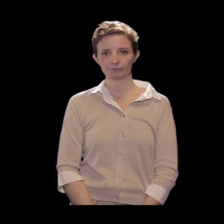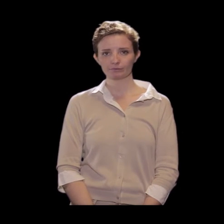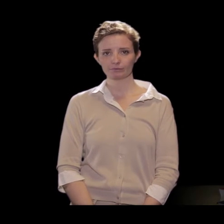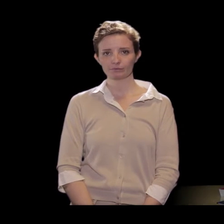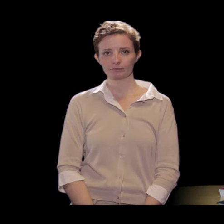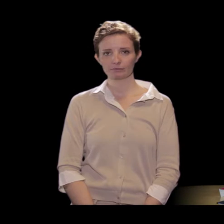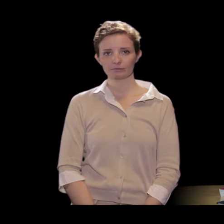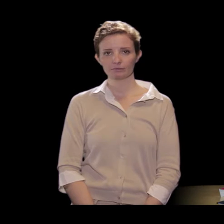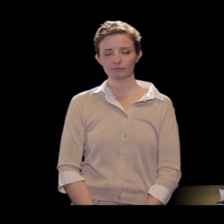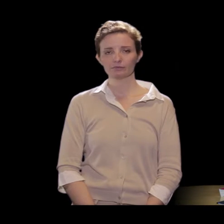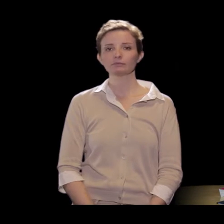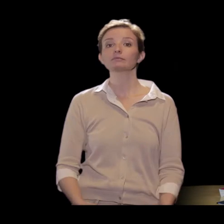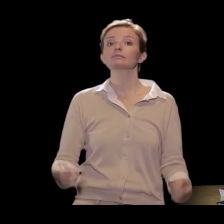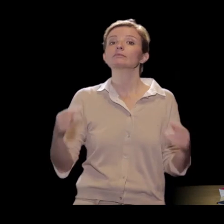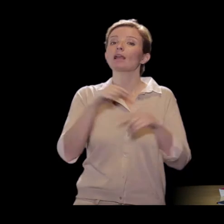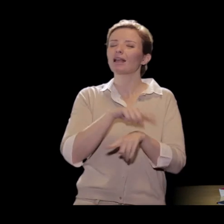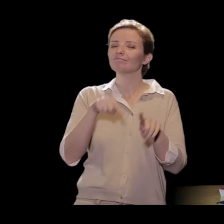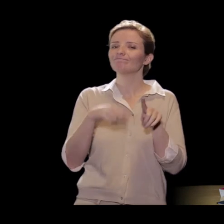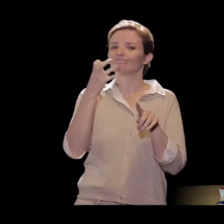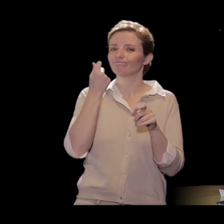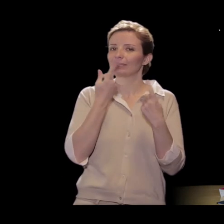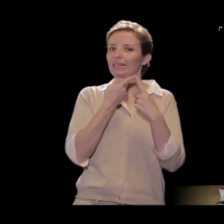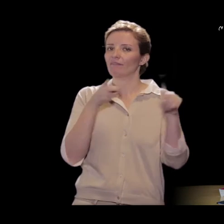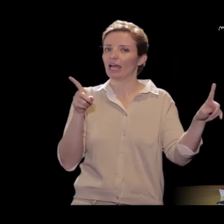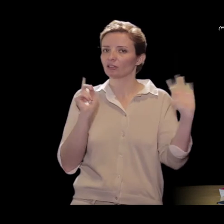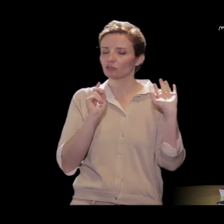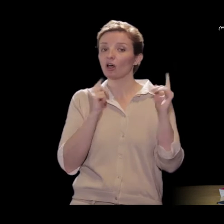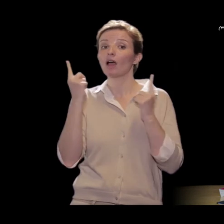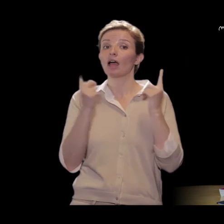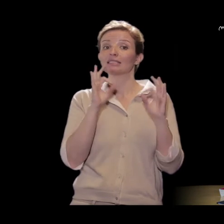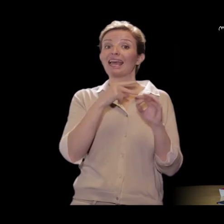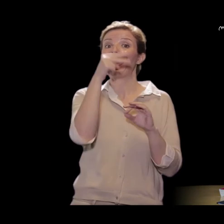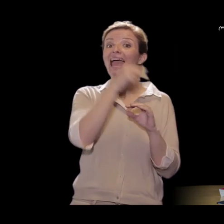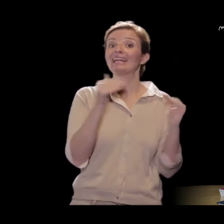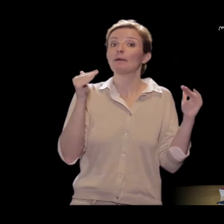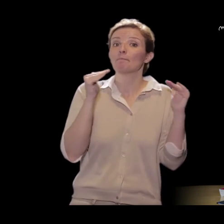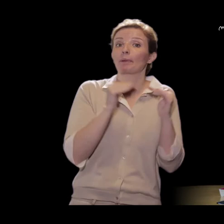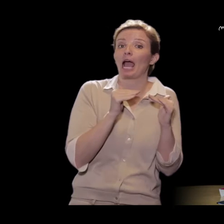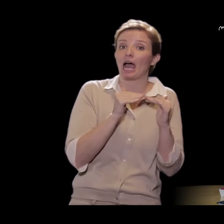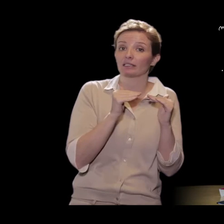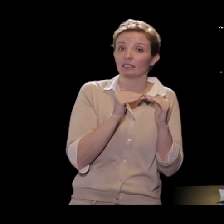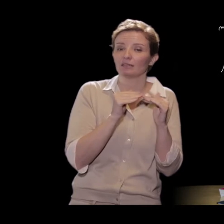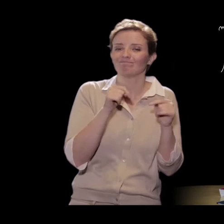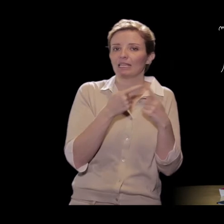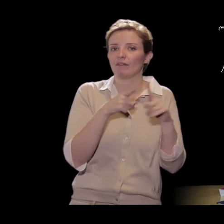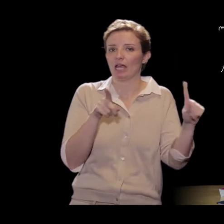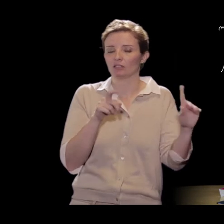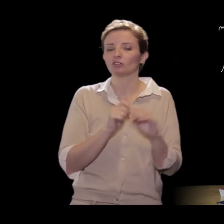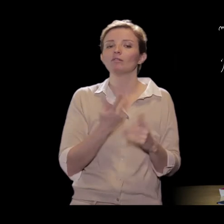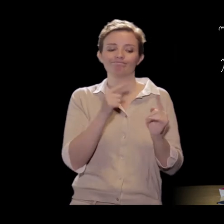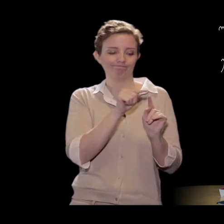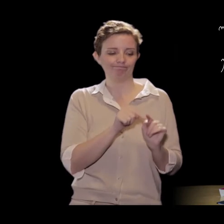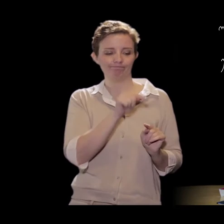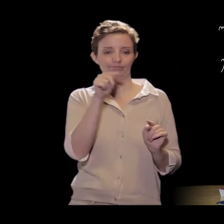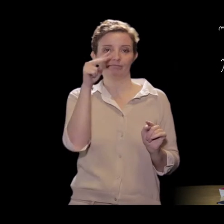0 concetto differente è nel caso in cui noi abbiamo n pari Allora se n pari che succede che la